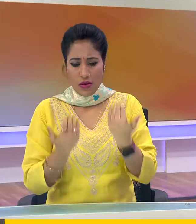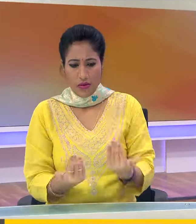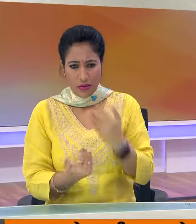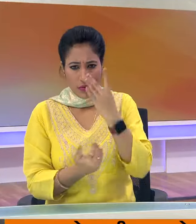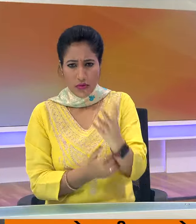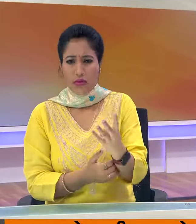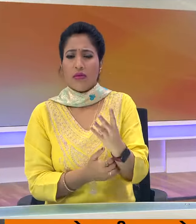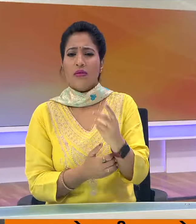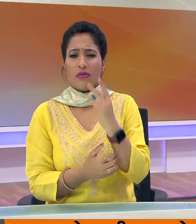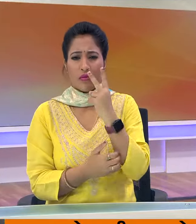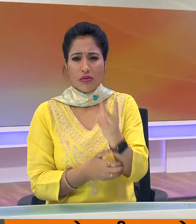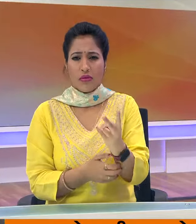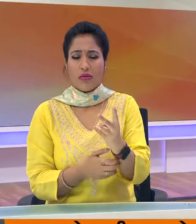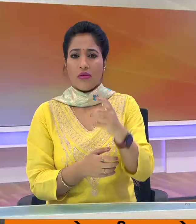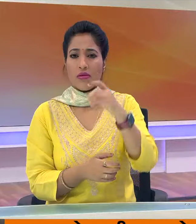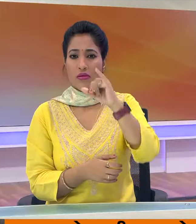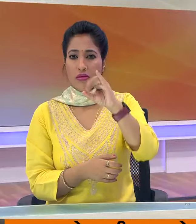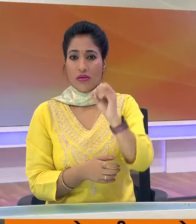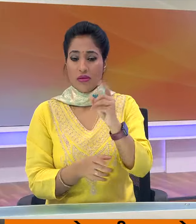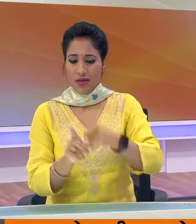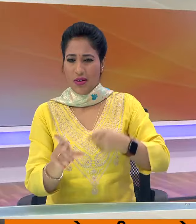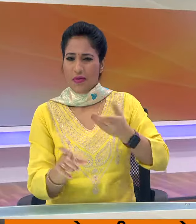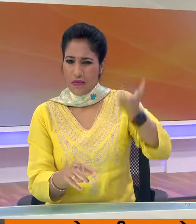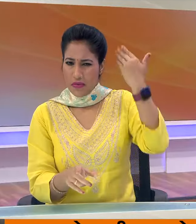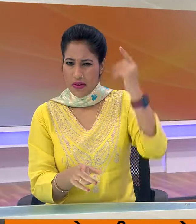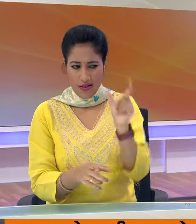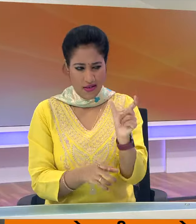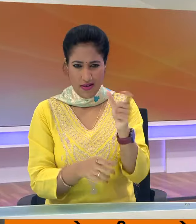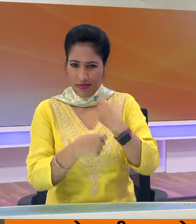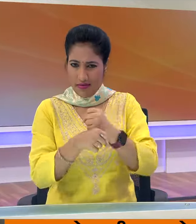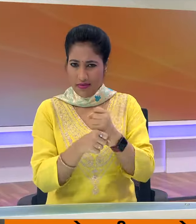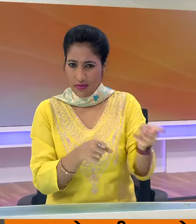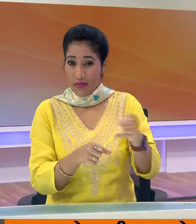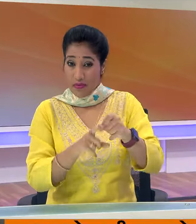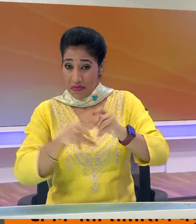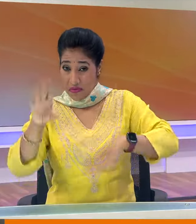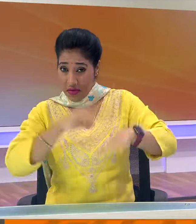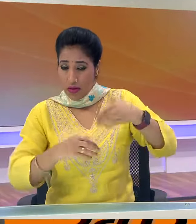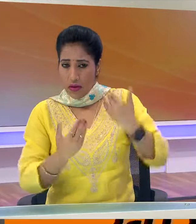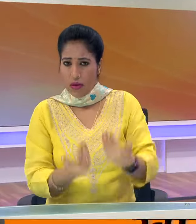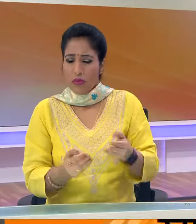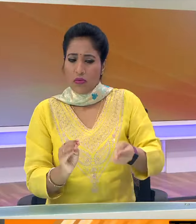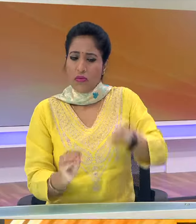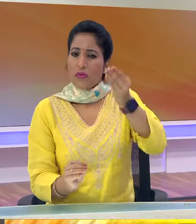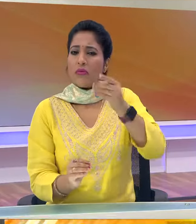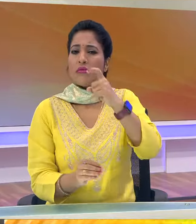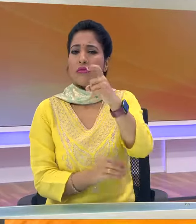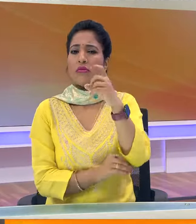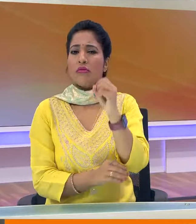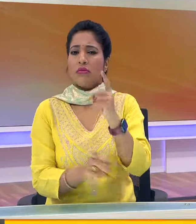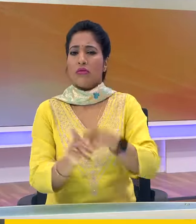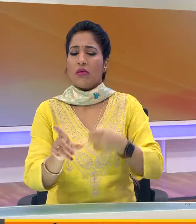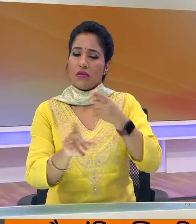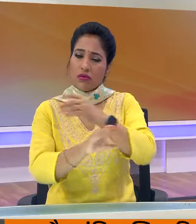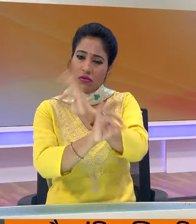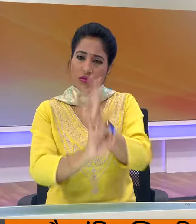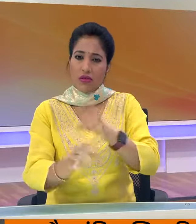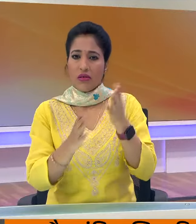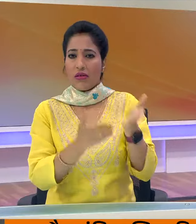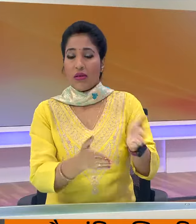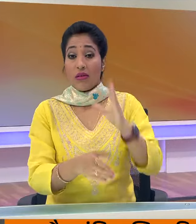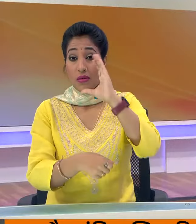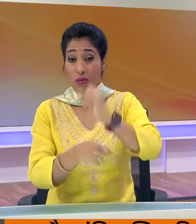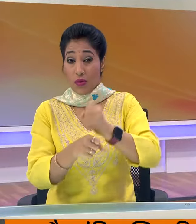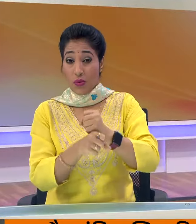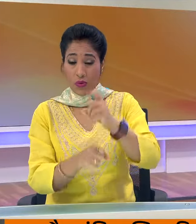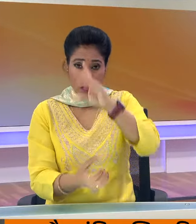ने जो 60 साल का जो आयुष्मान भारत का जो योजना था, तो अभी वो 70 साल के लिए किया है, तो अभी केंद्र सरकार